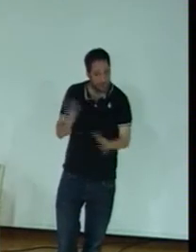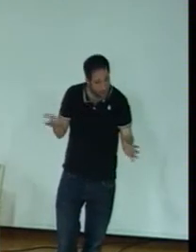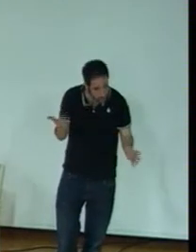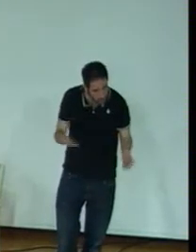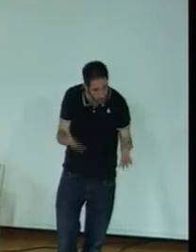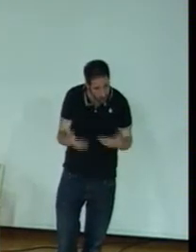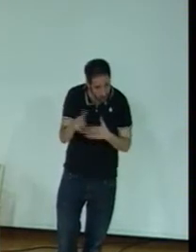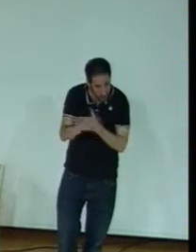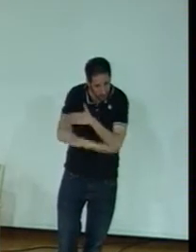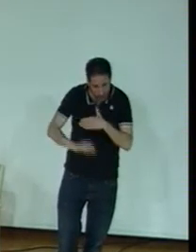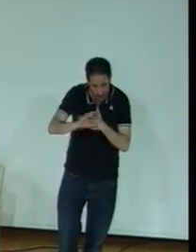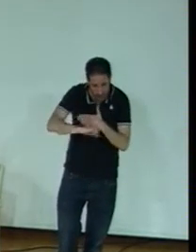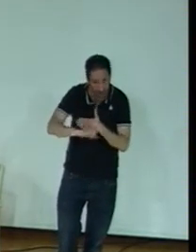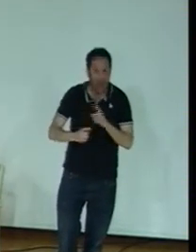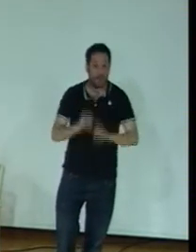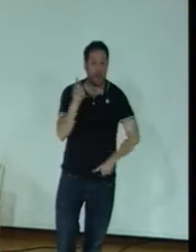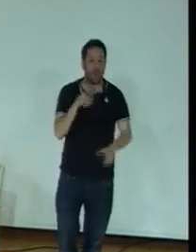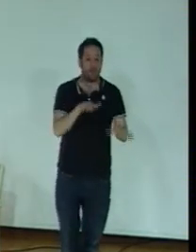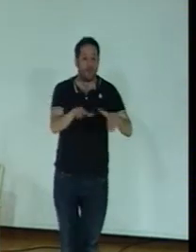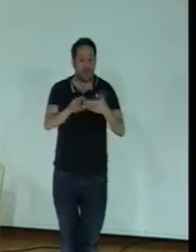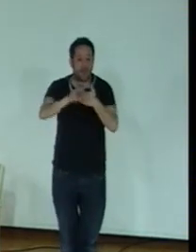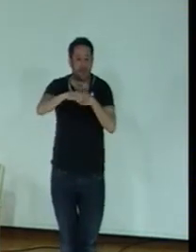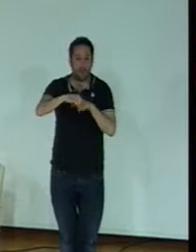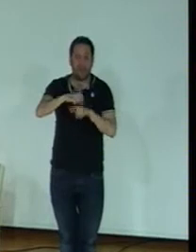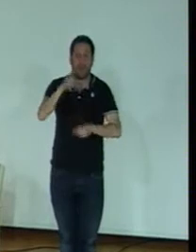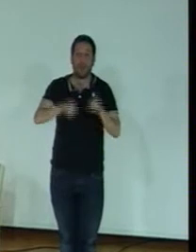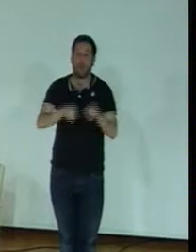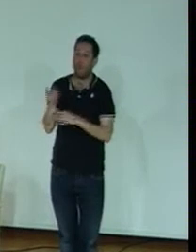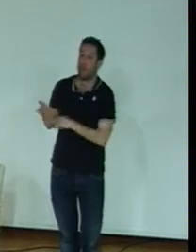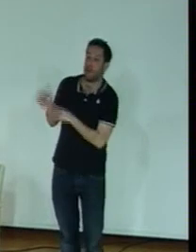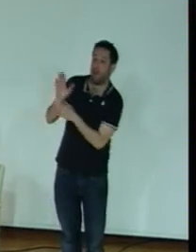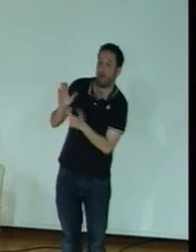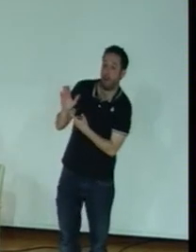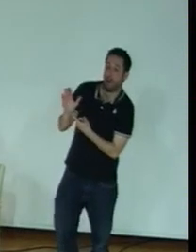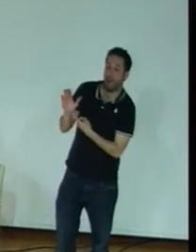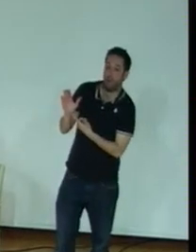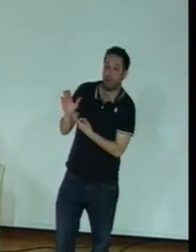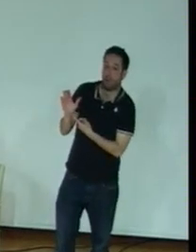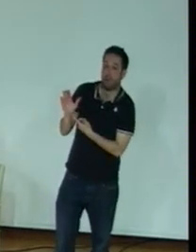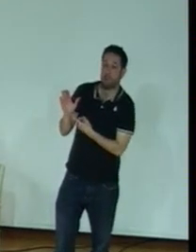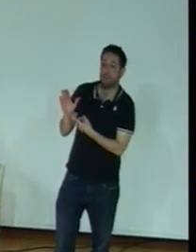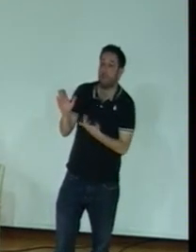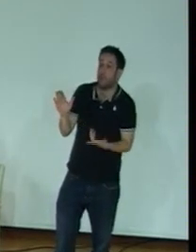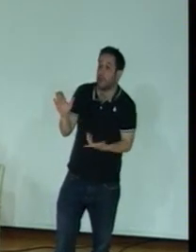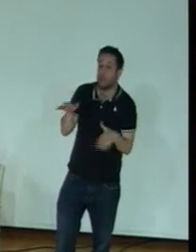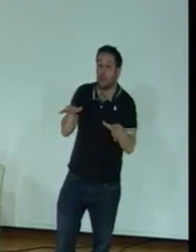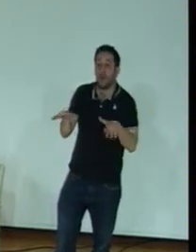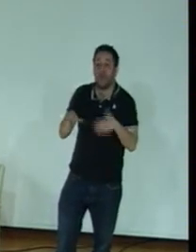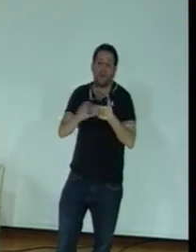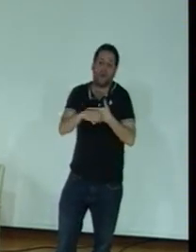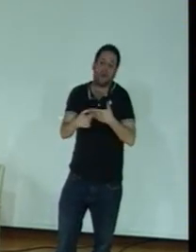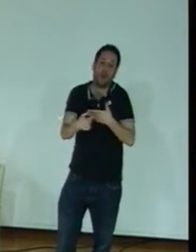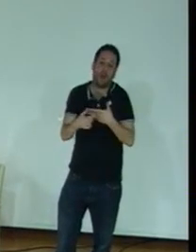C'est... Le point important, c'est que le chiffrement a des fois été présenté comme un moyen... de